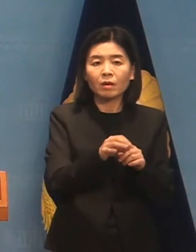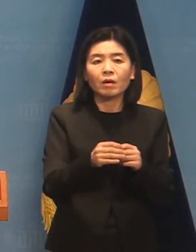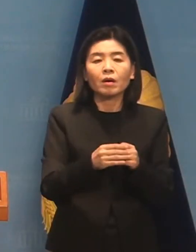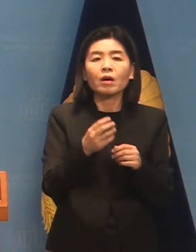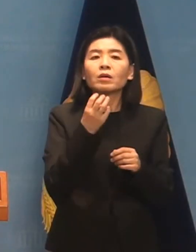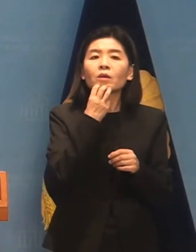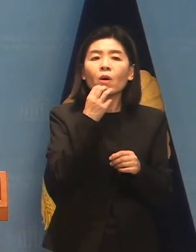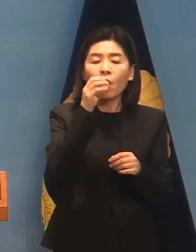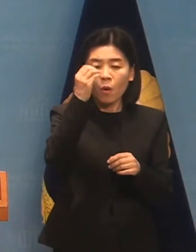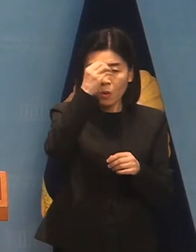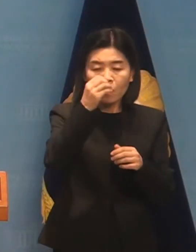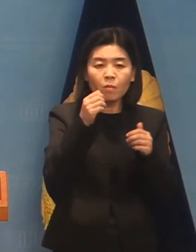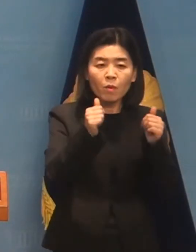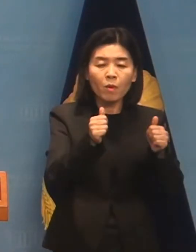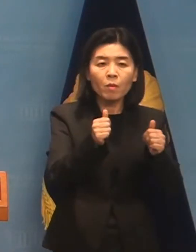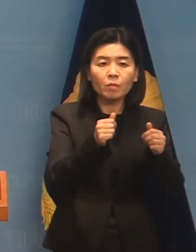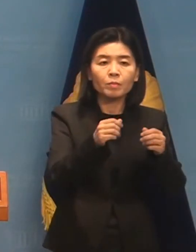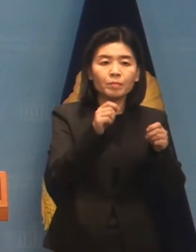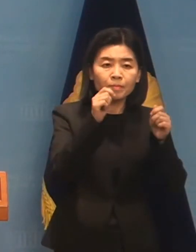서울고등법원 부장판사